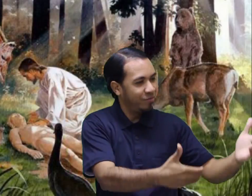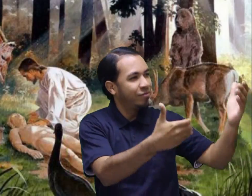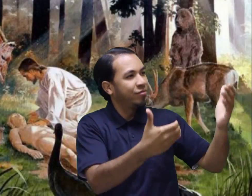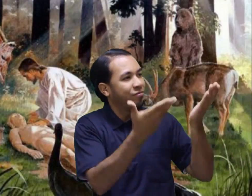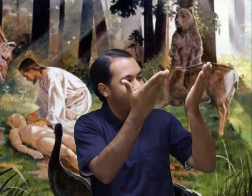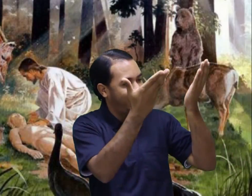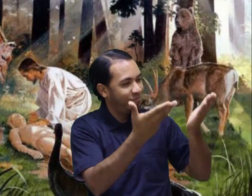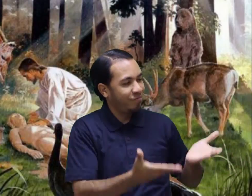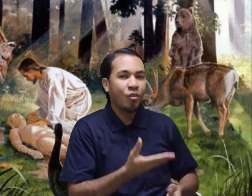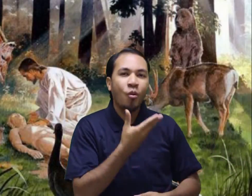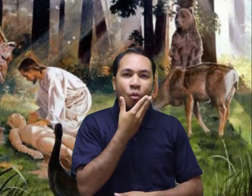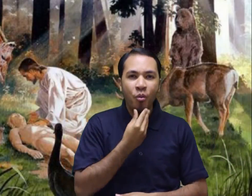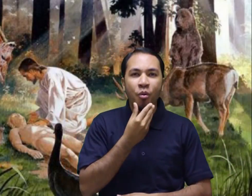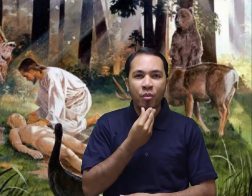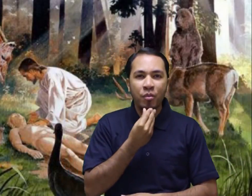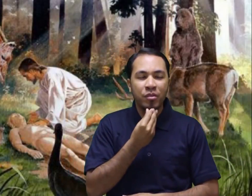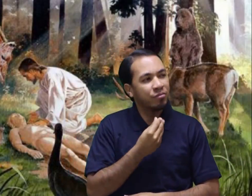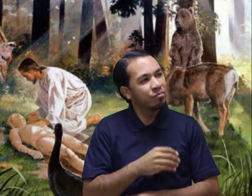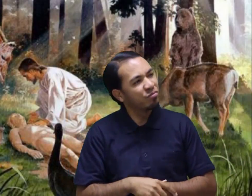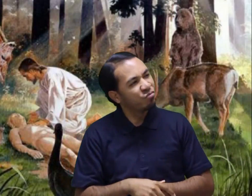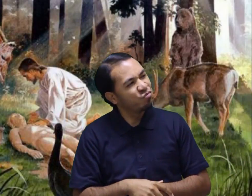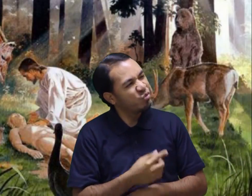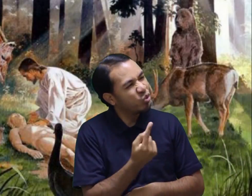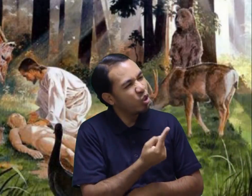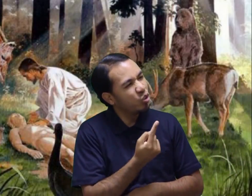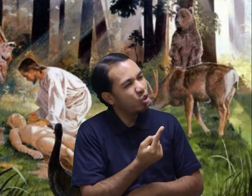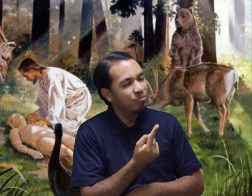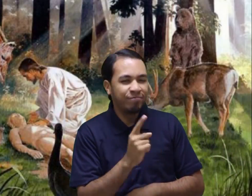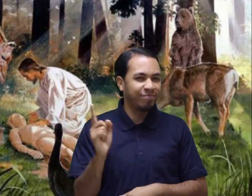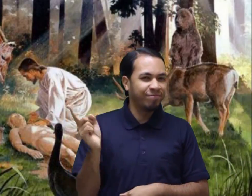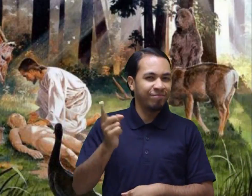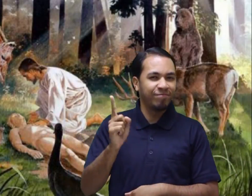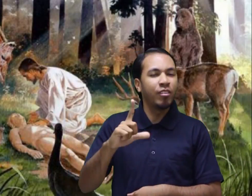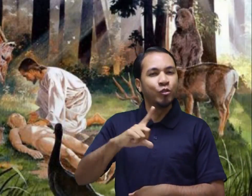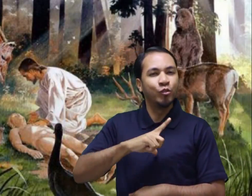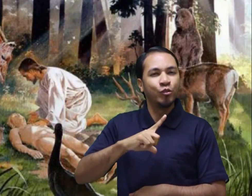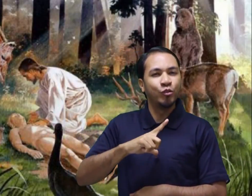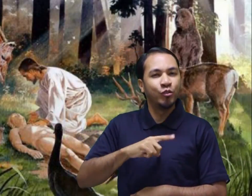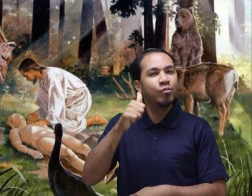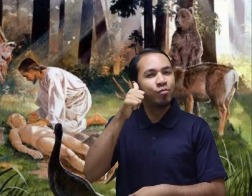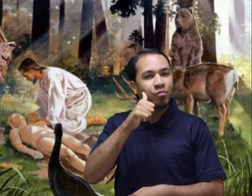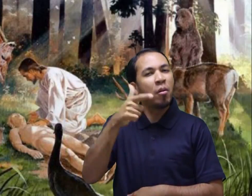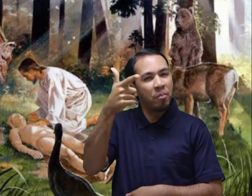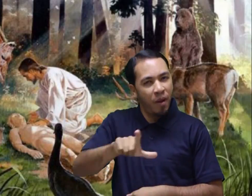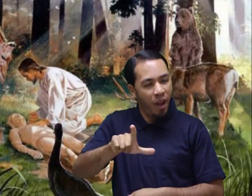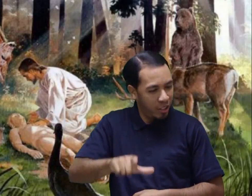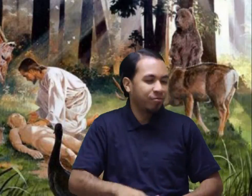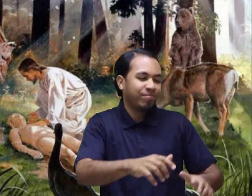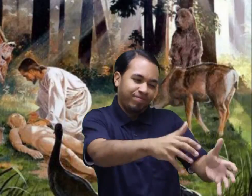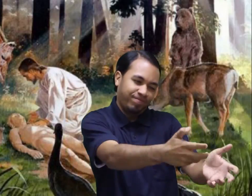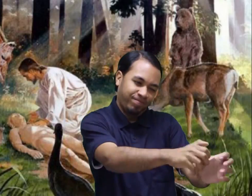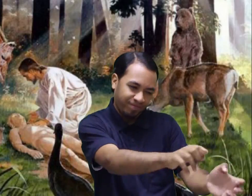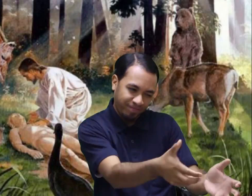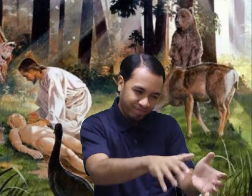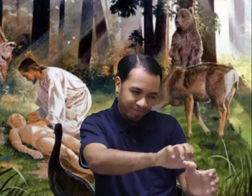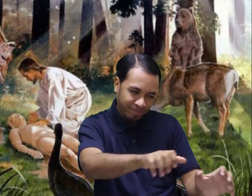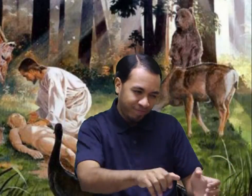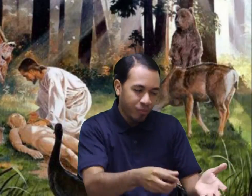a funcionar, e assim o homem viveu. Mas Deus não achou bom ele estar sozinho. Por isso, ele também